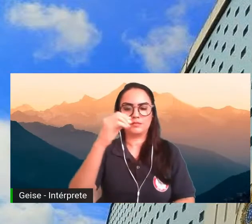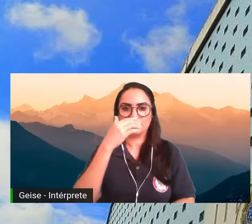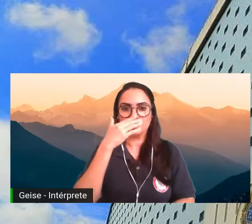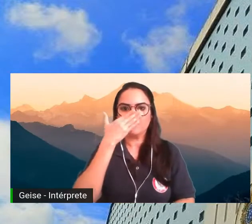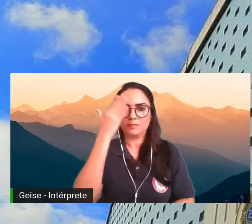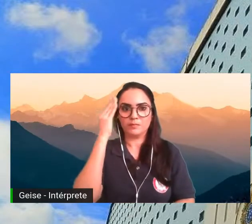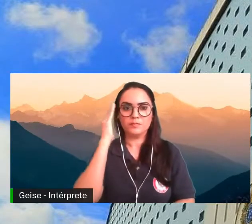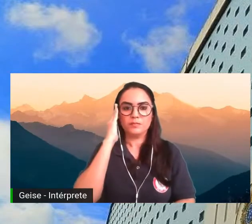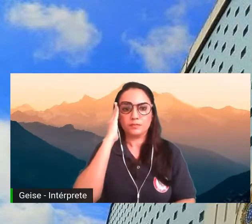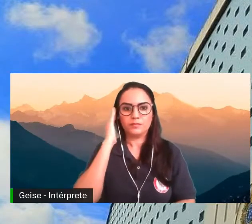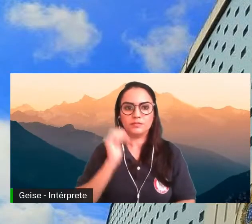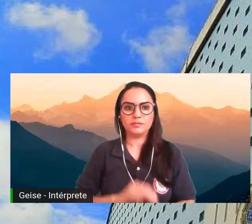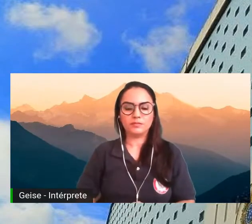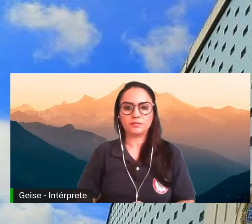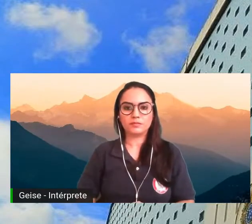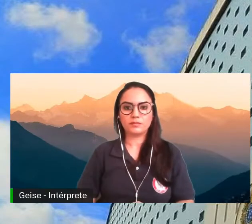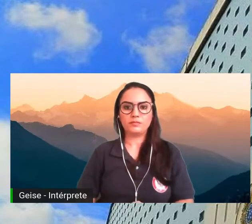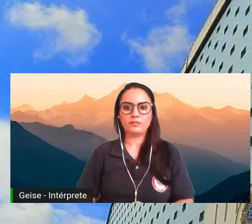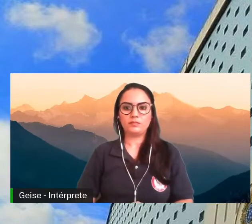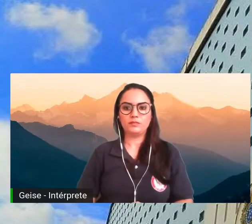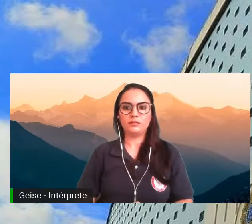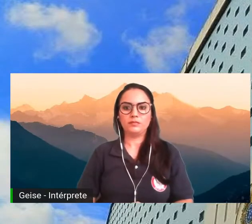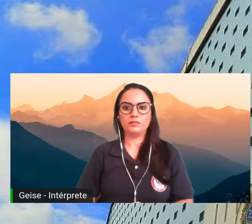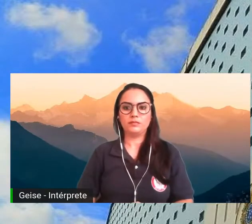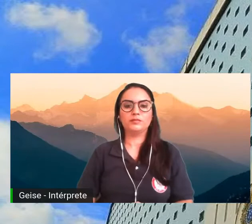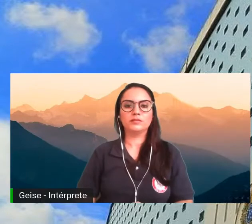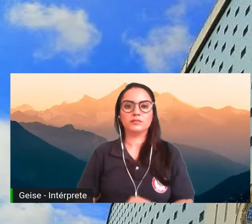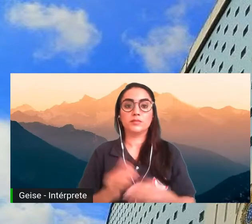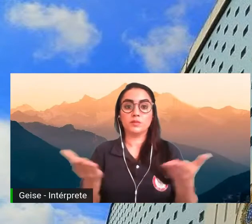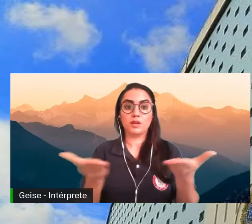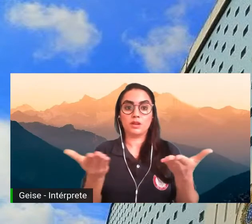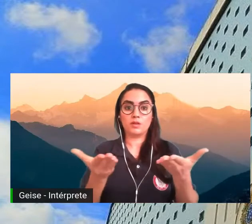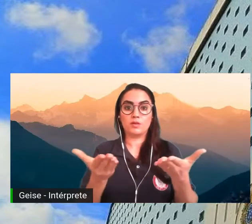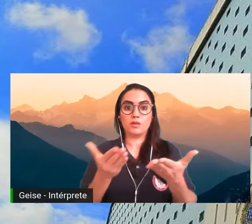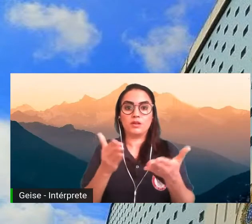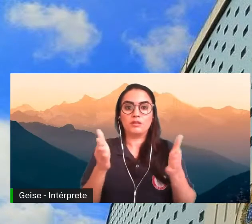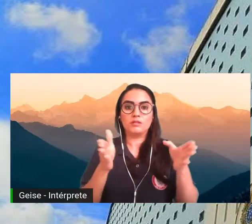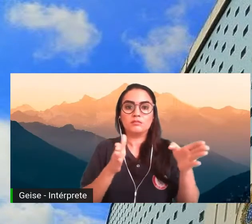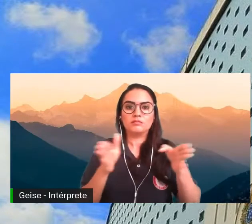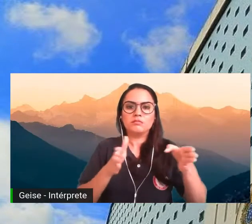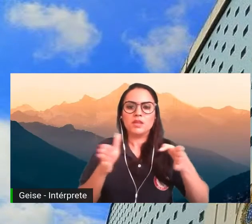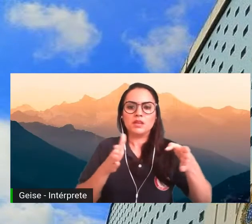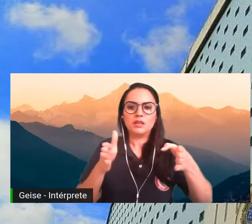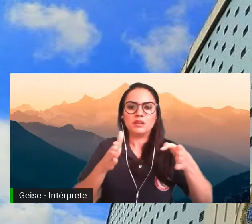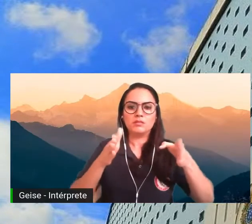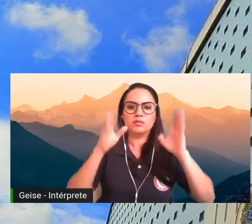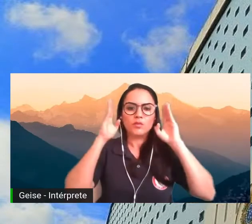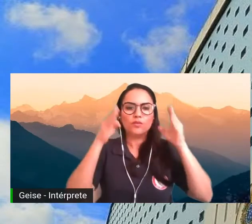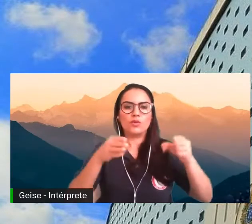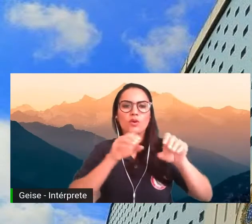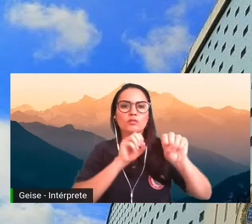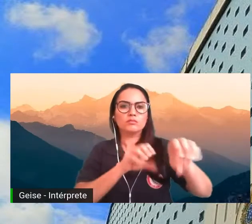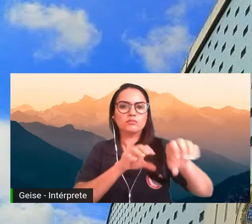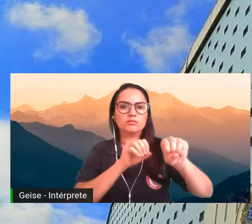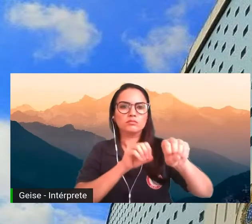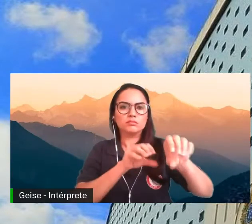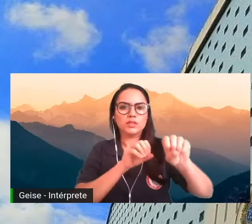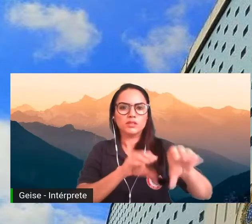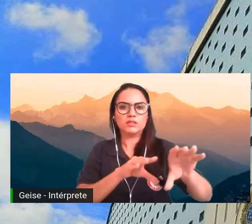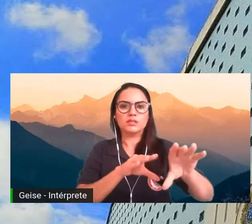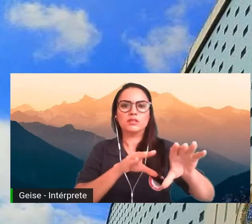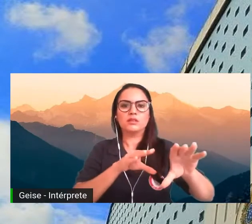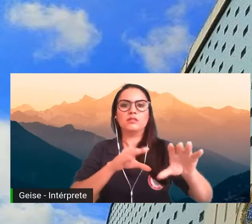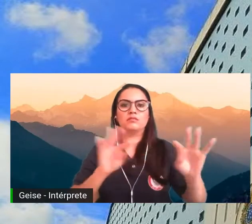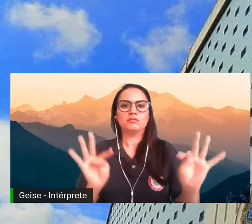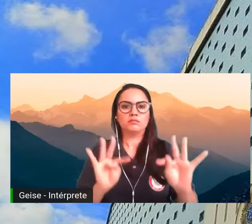educação em um mundo pautado para a produção do conhecimento, da cultura e da tecnologia? Se este mundo está organizado